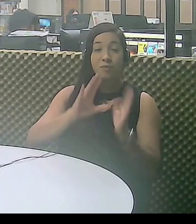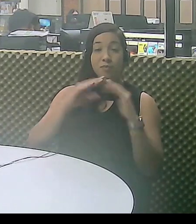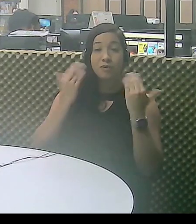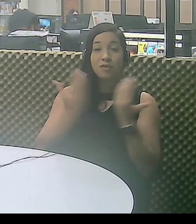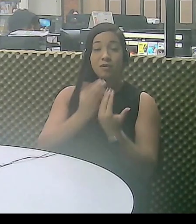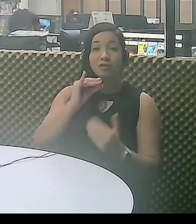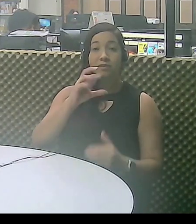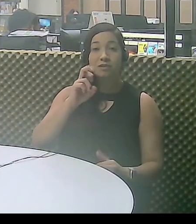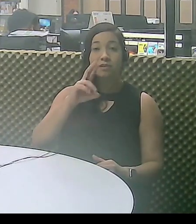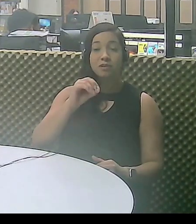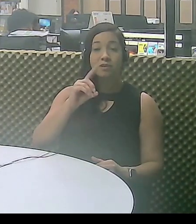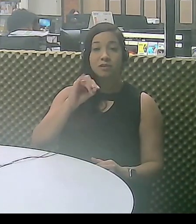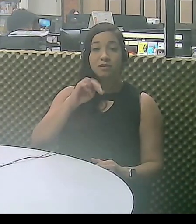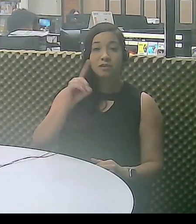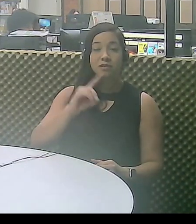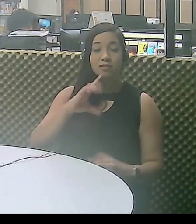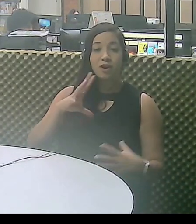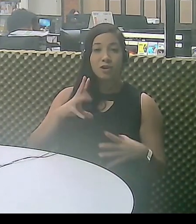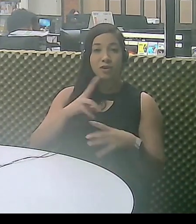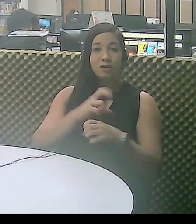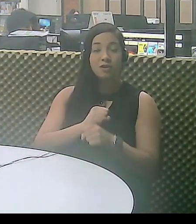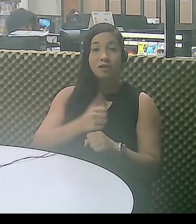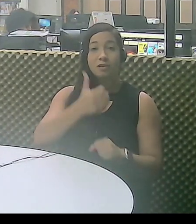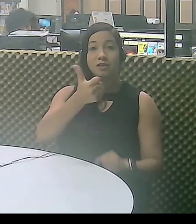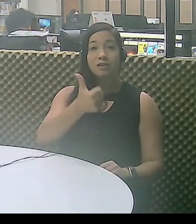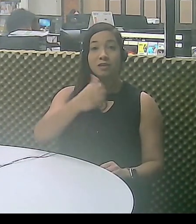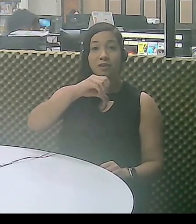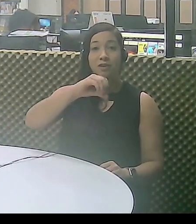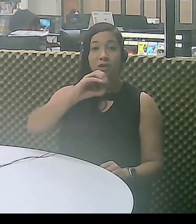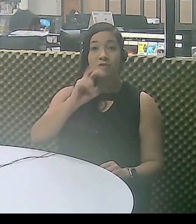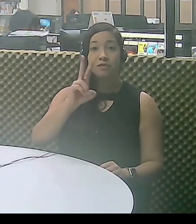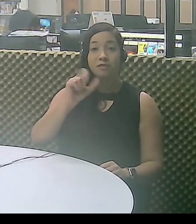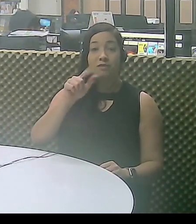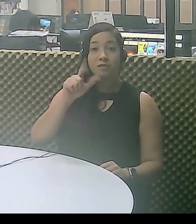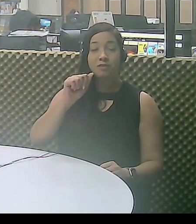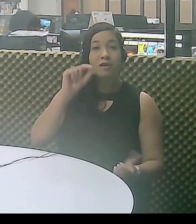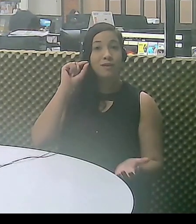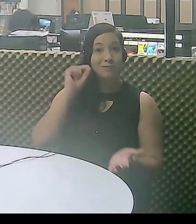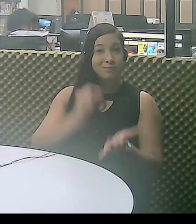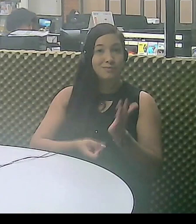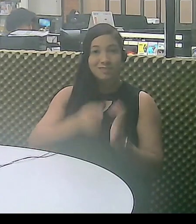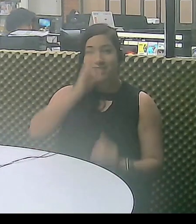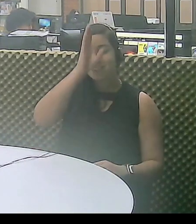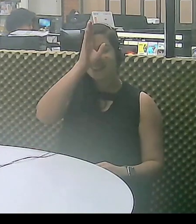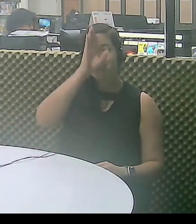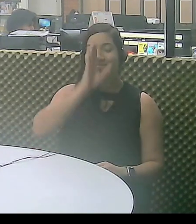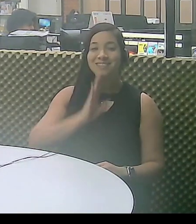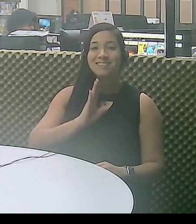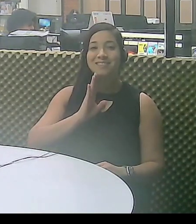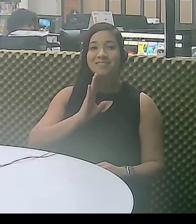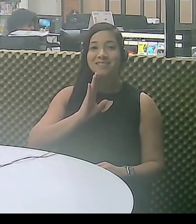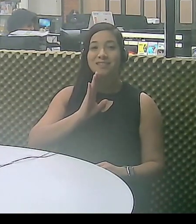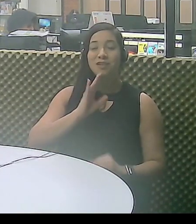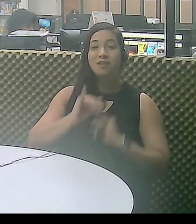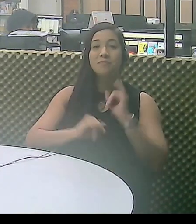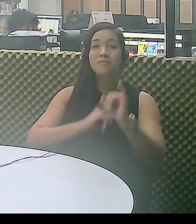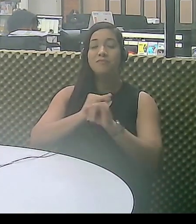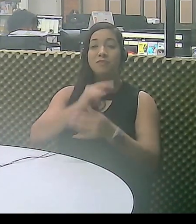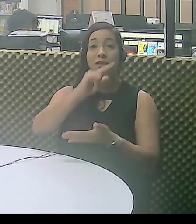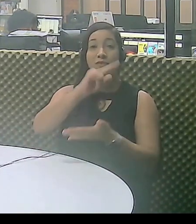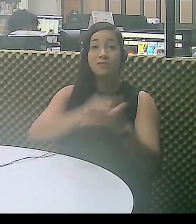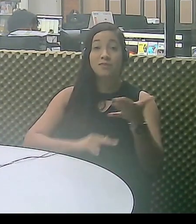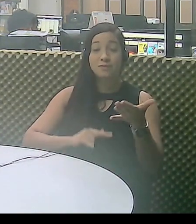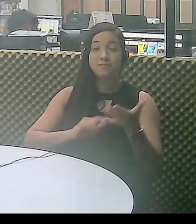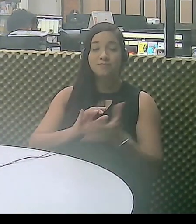Auditório Cícero Diniz. Ao todo, são 190 vagas. As inscrições são gratuitas e feitas via formulário